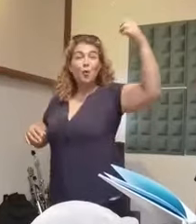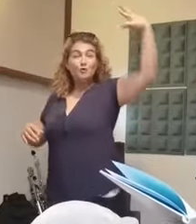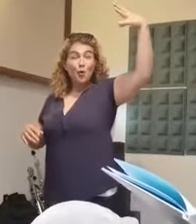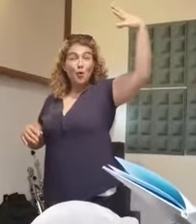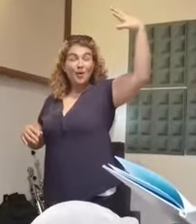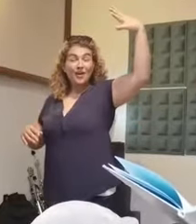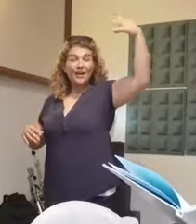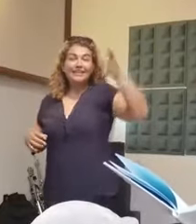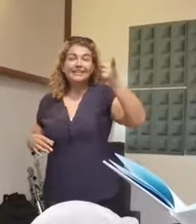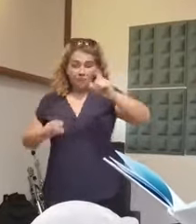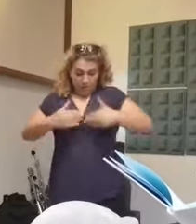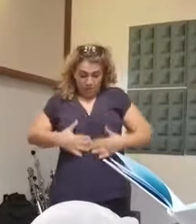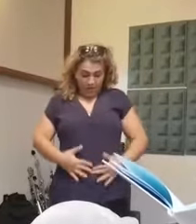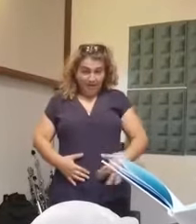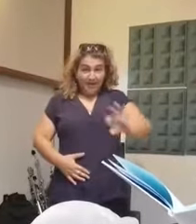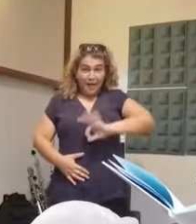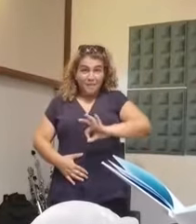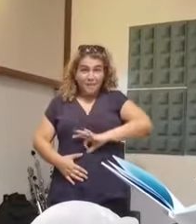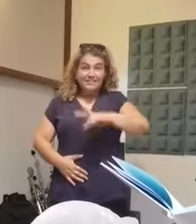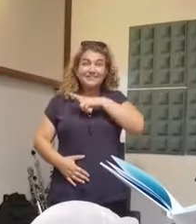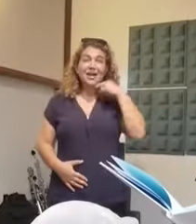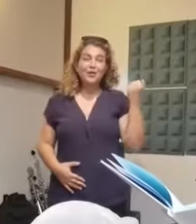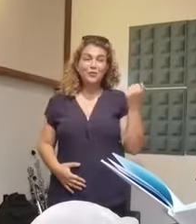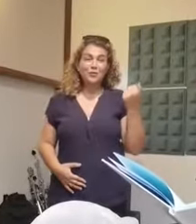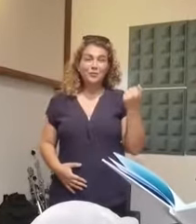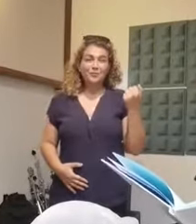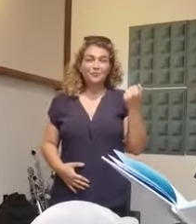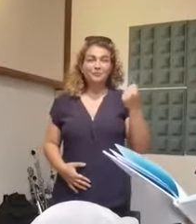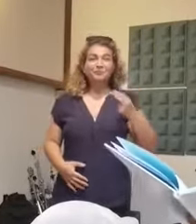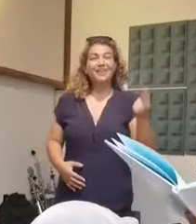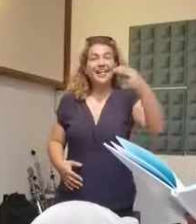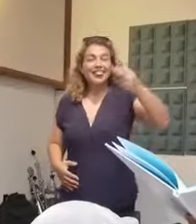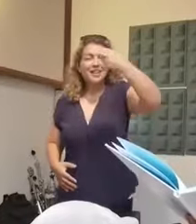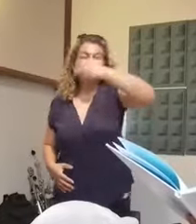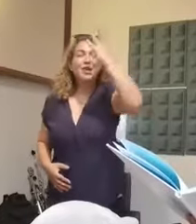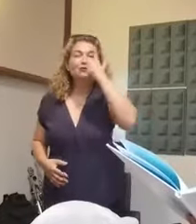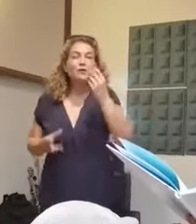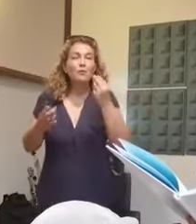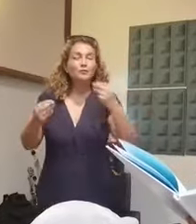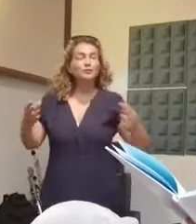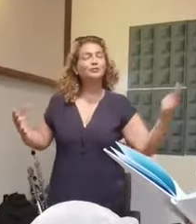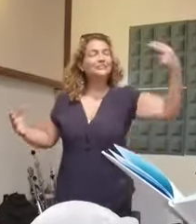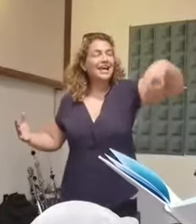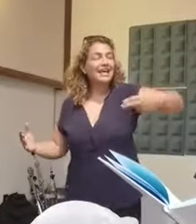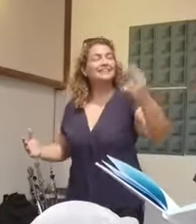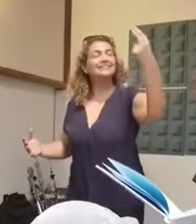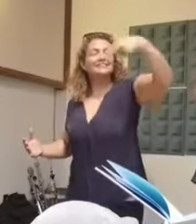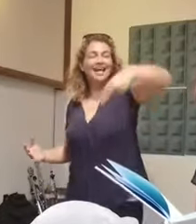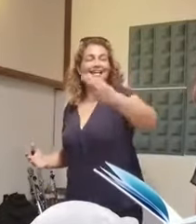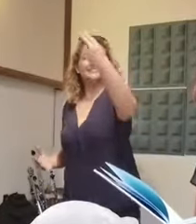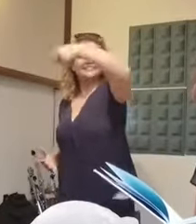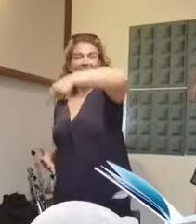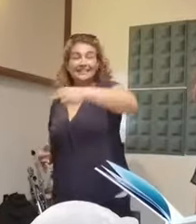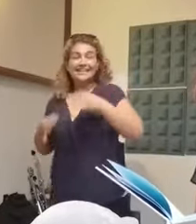azul. A Delfín le divertía saltar sobre el horizonte y cada vez